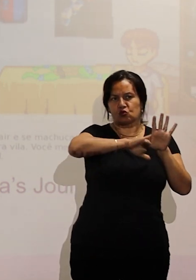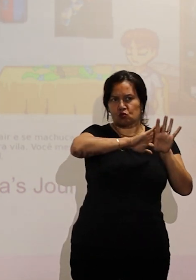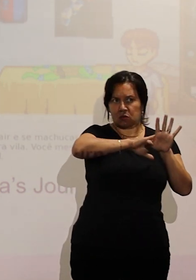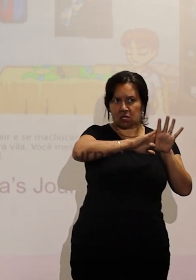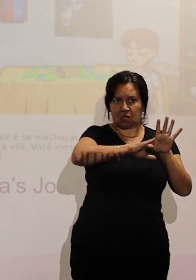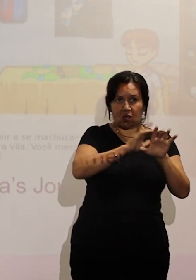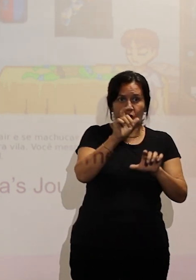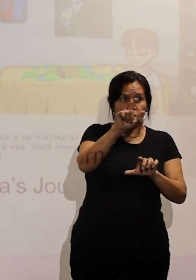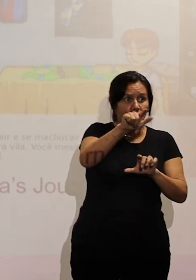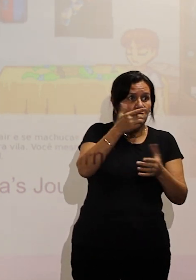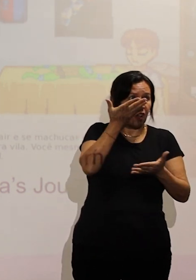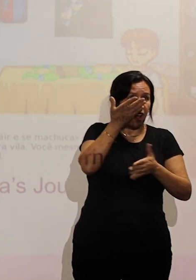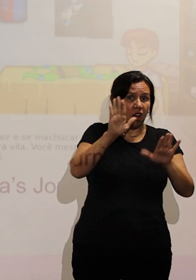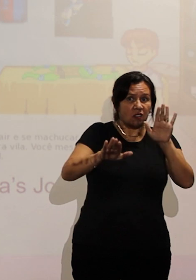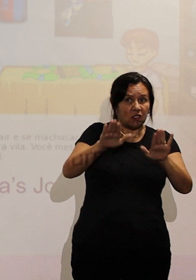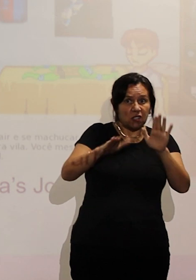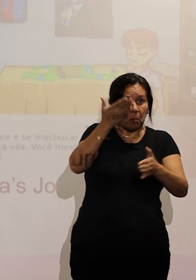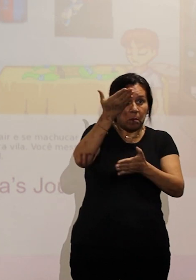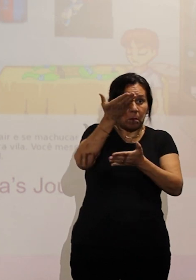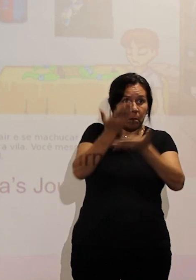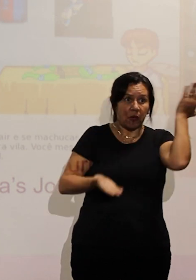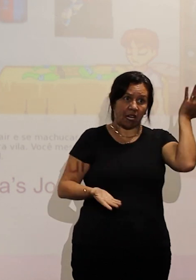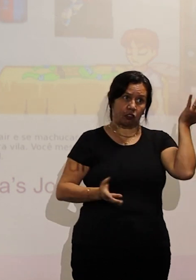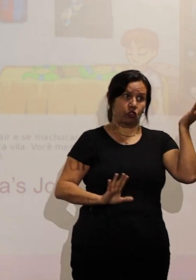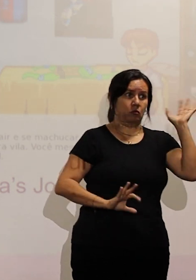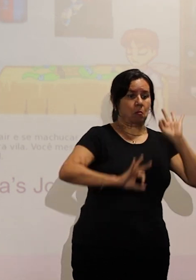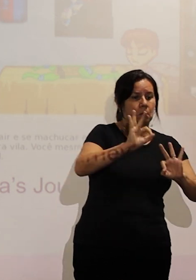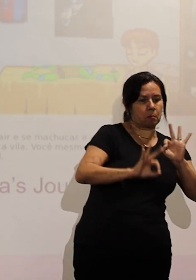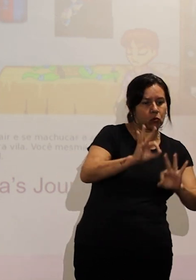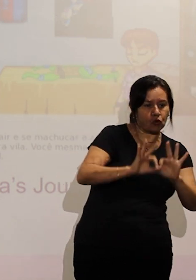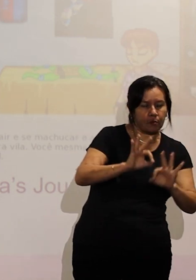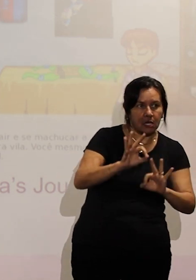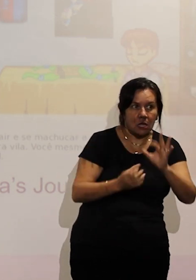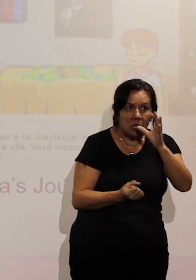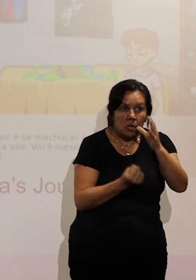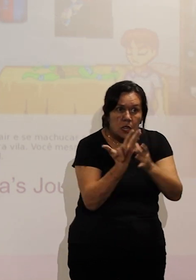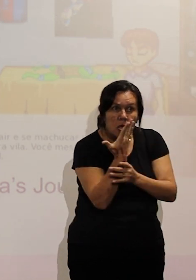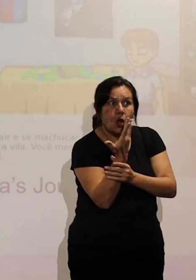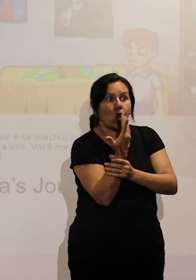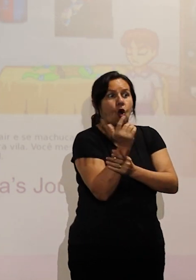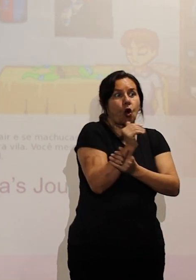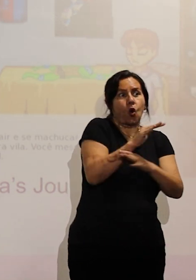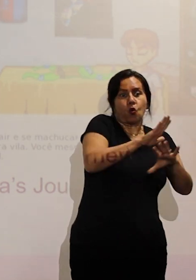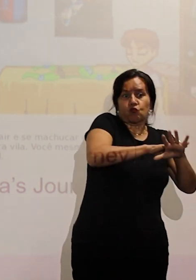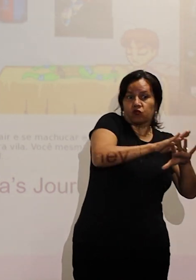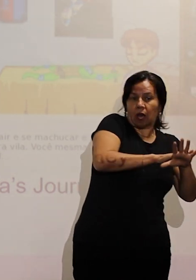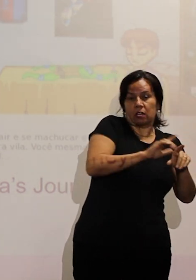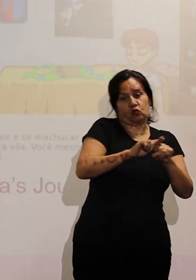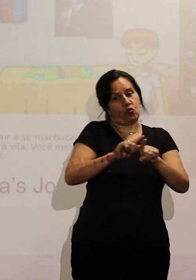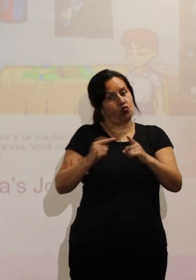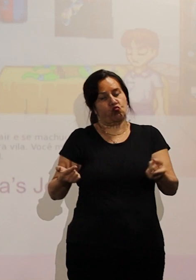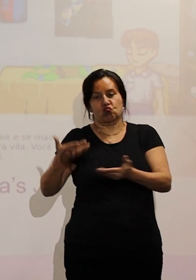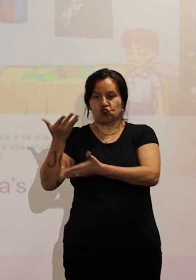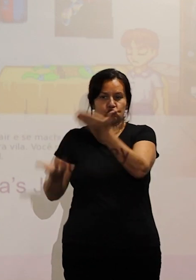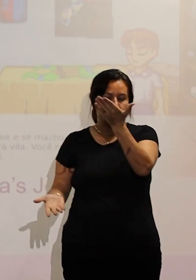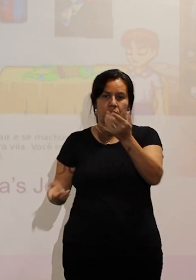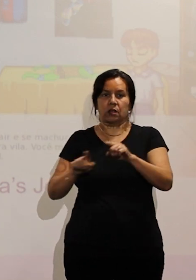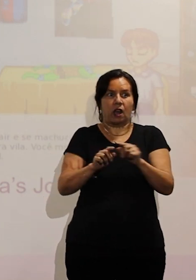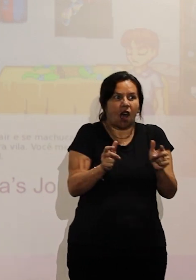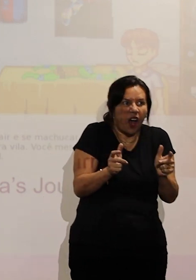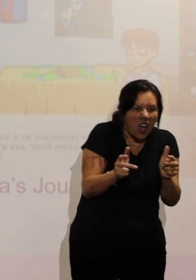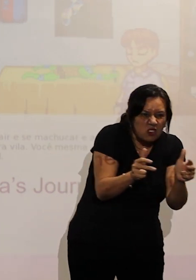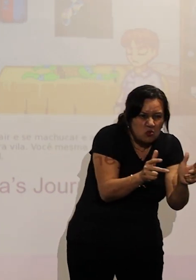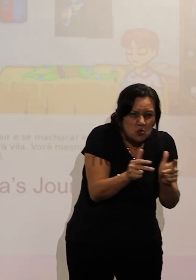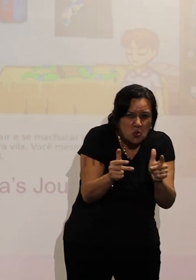Onde você só perde ela, efetivamente, é na programação. Programação, assim, ou funciona ou não funciona. Não tem, não, o jogo não